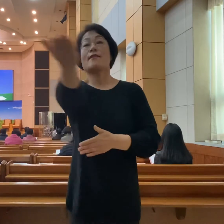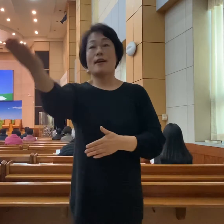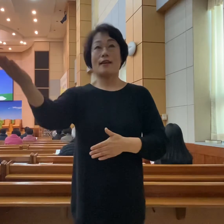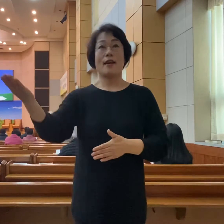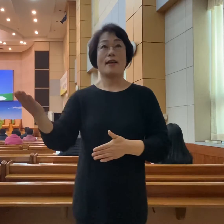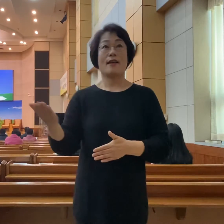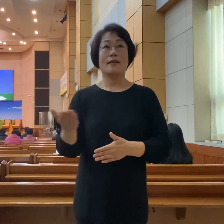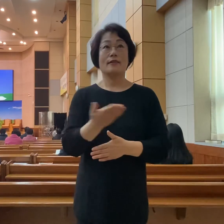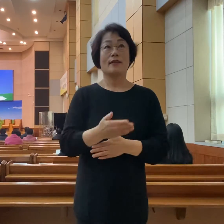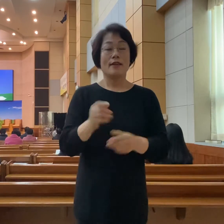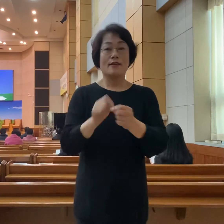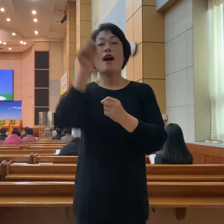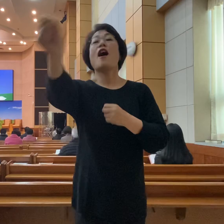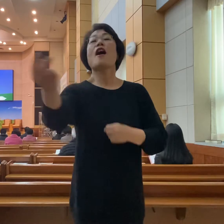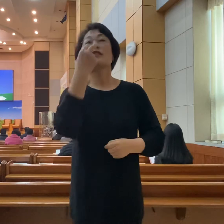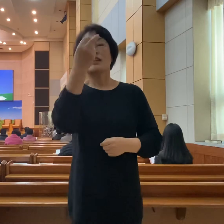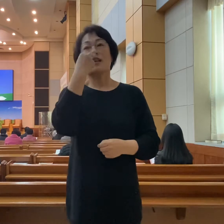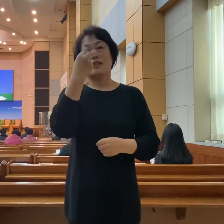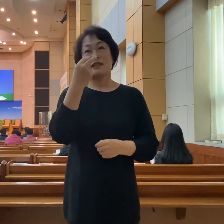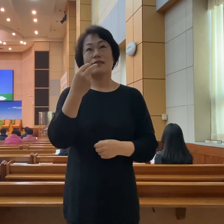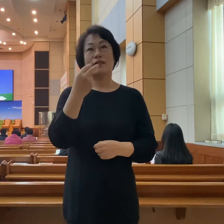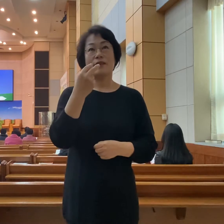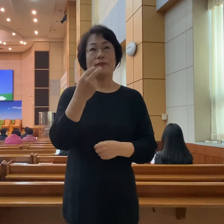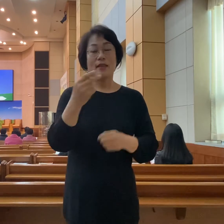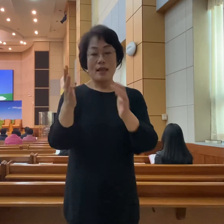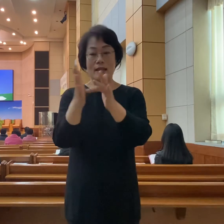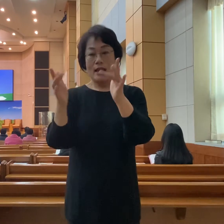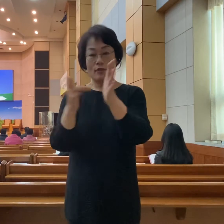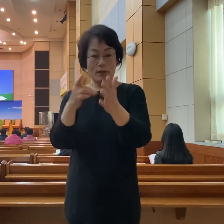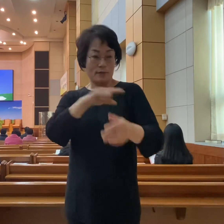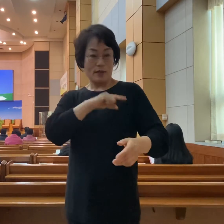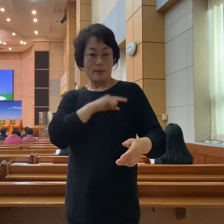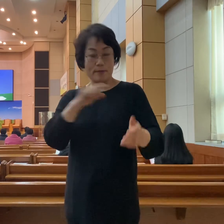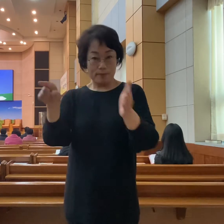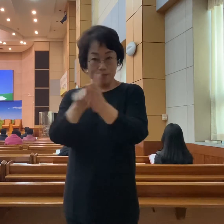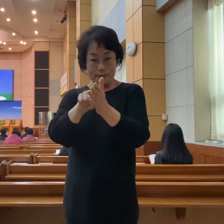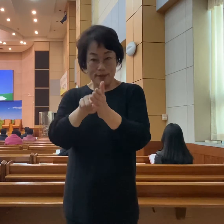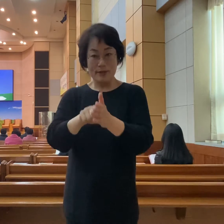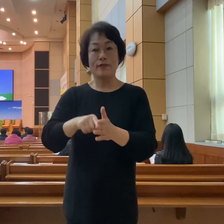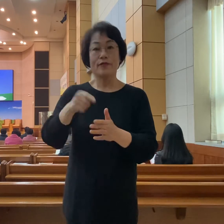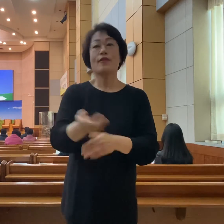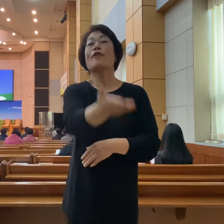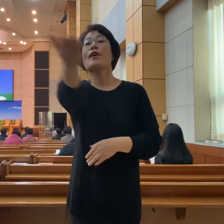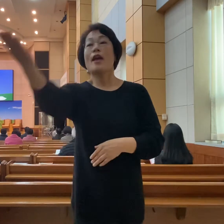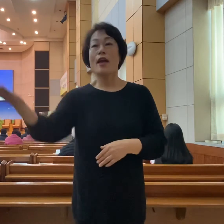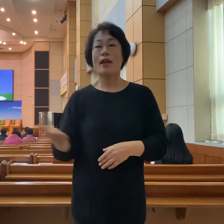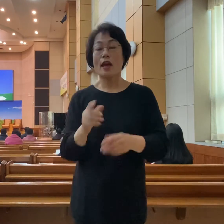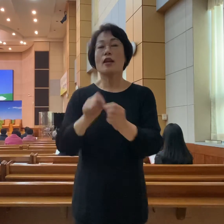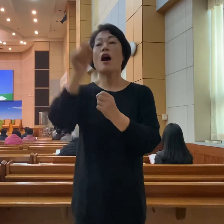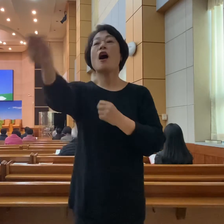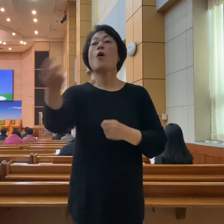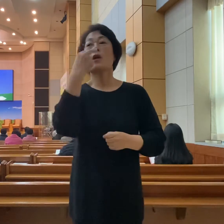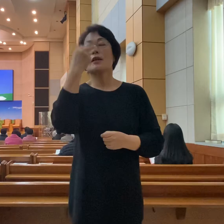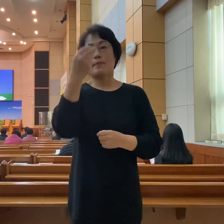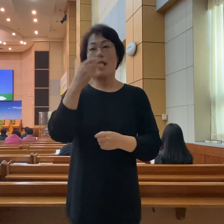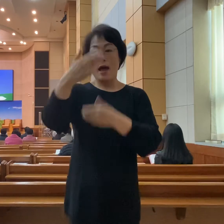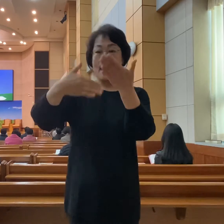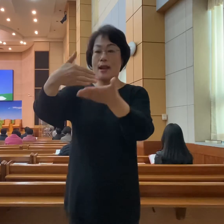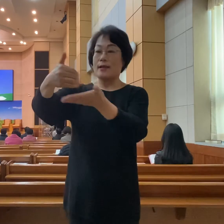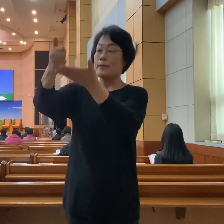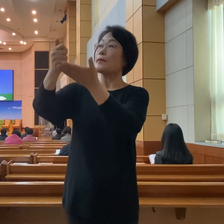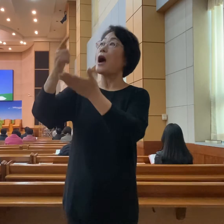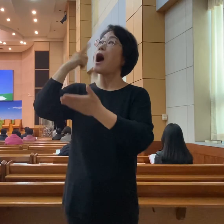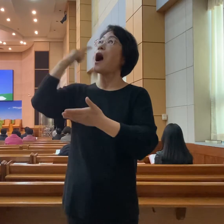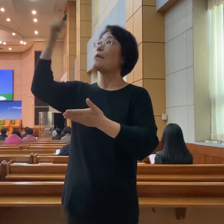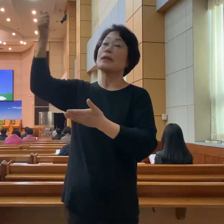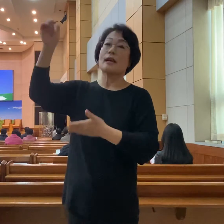너희에게 영생이 있다. 예수님의 이름을 믿는 너희에게 영원한 생명, 하나님과 함께 아버지가